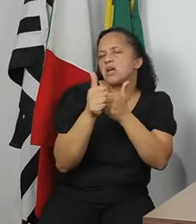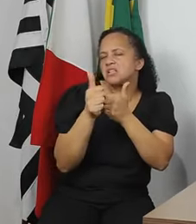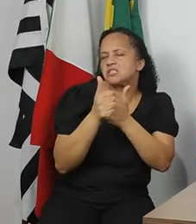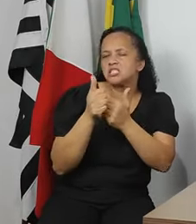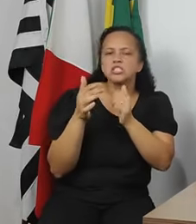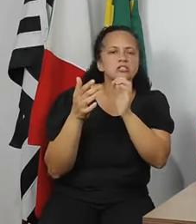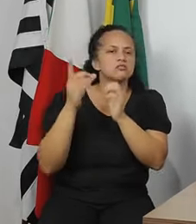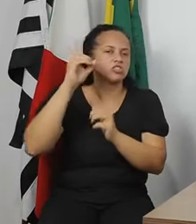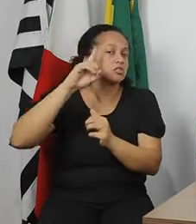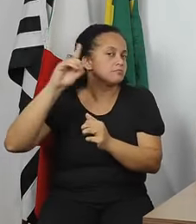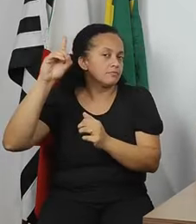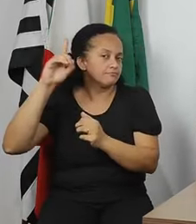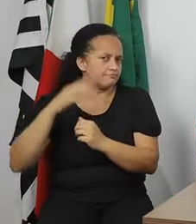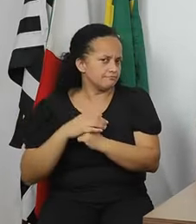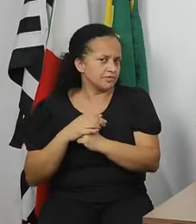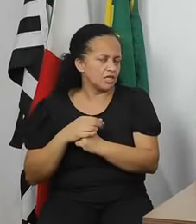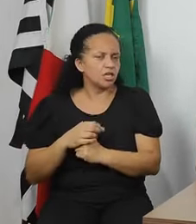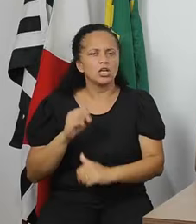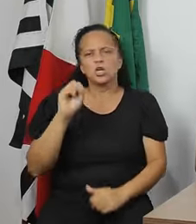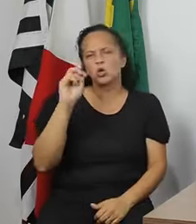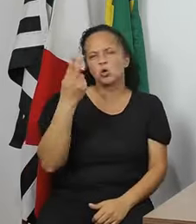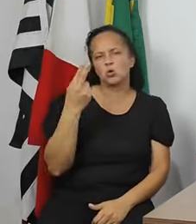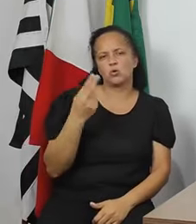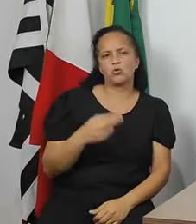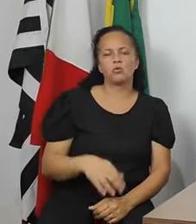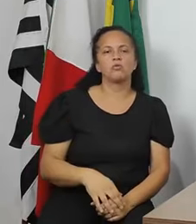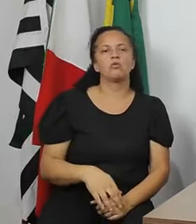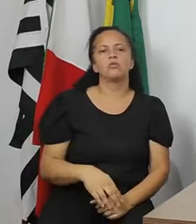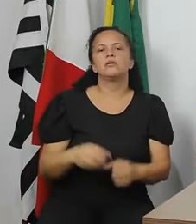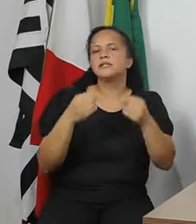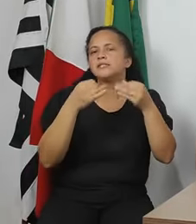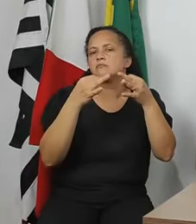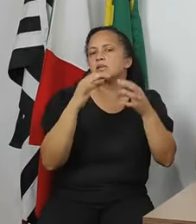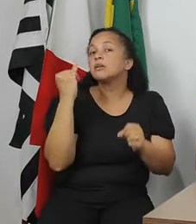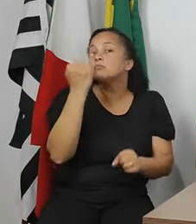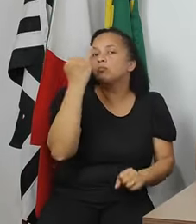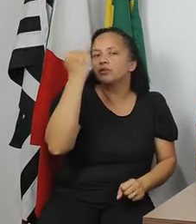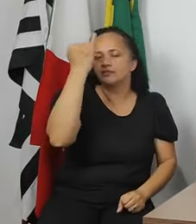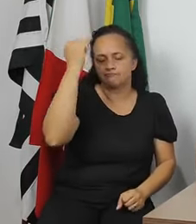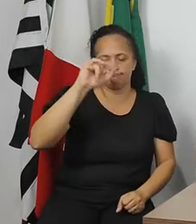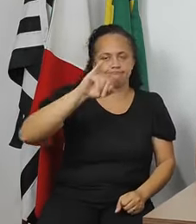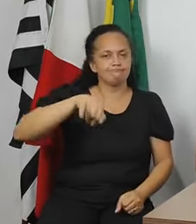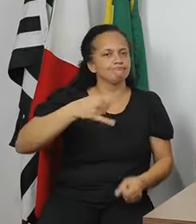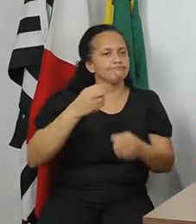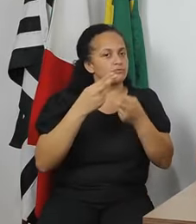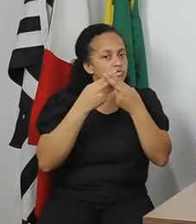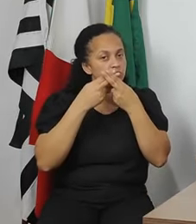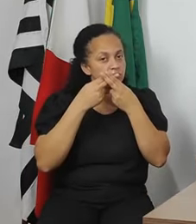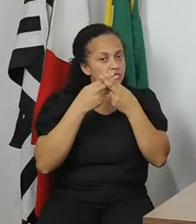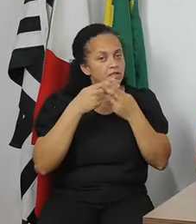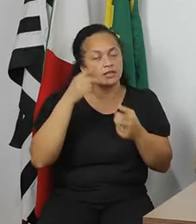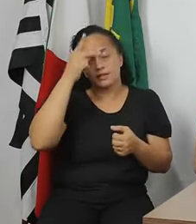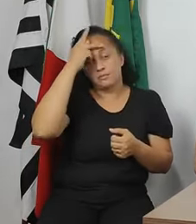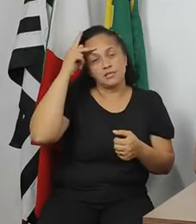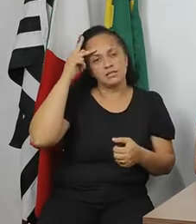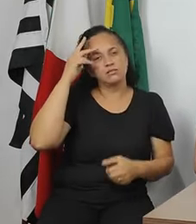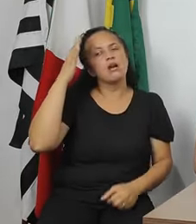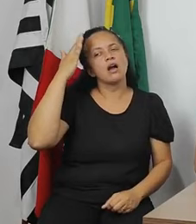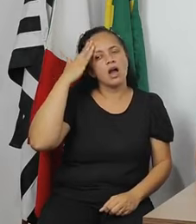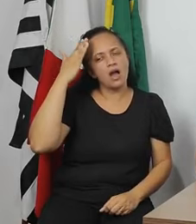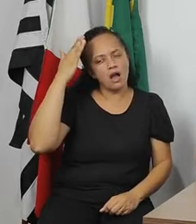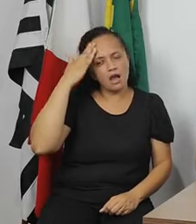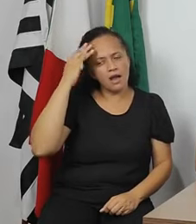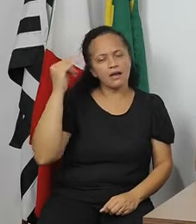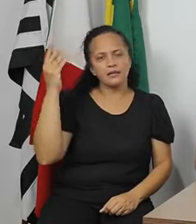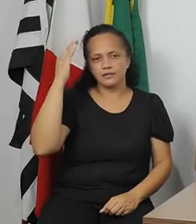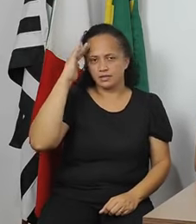diferente, ou é disseminar a importância do jejum, ou fazer com que as pessoas também tenham interesse e entendam, né,